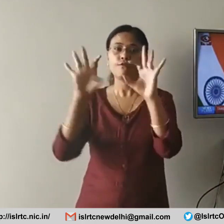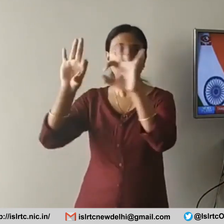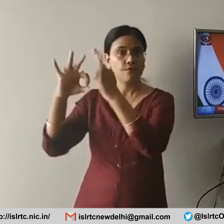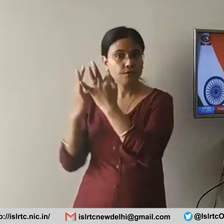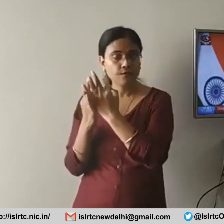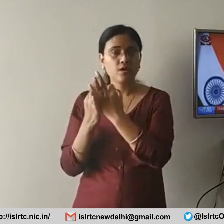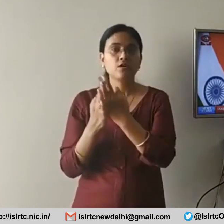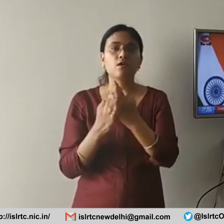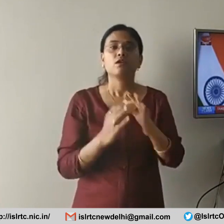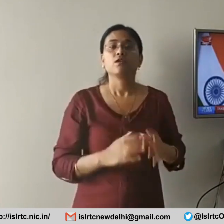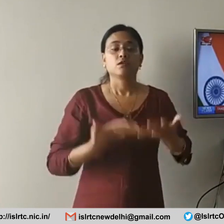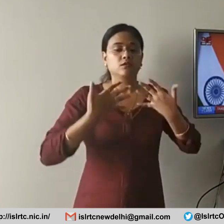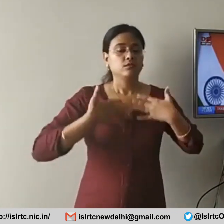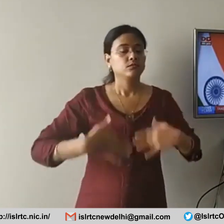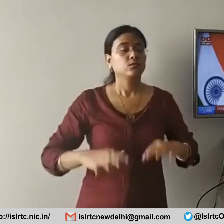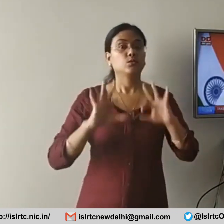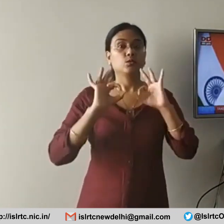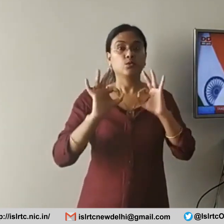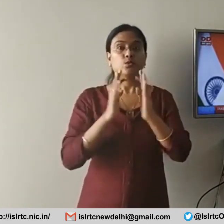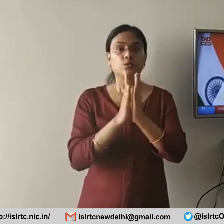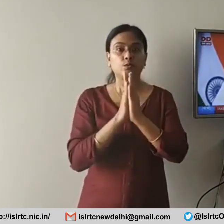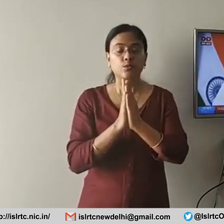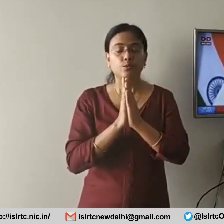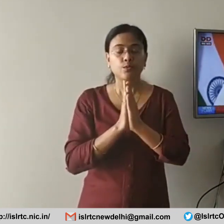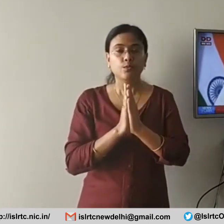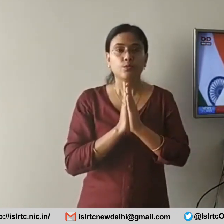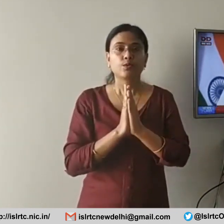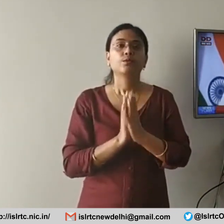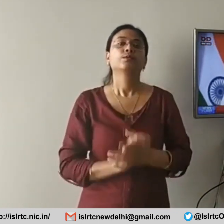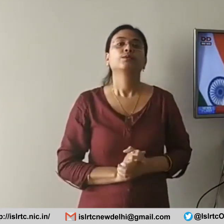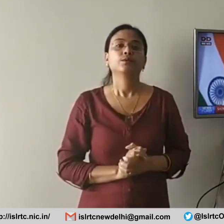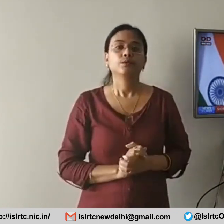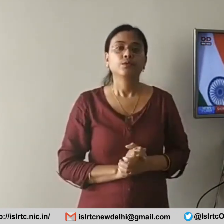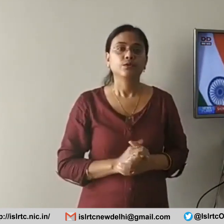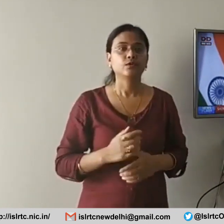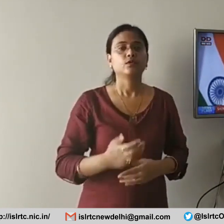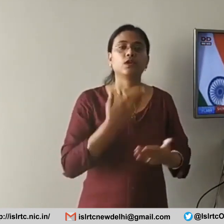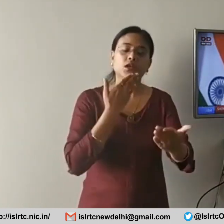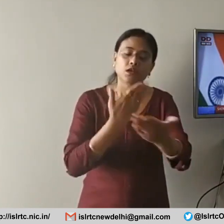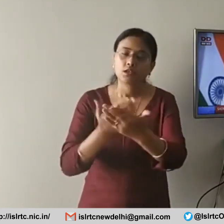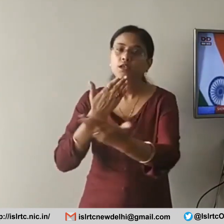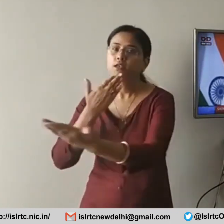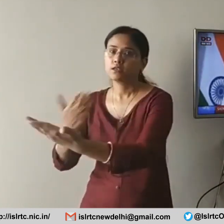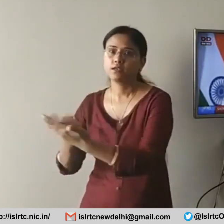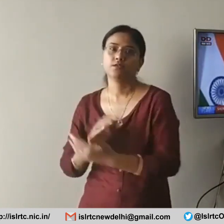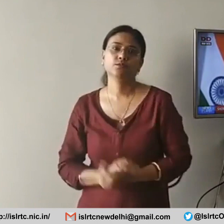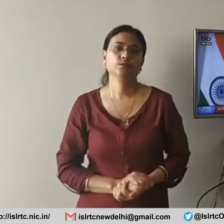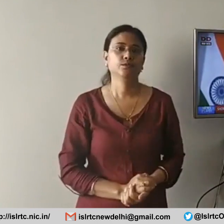उत्तम स्वास्थ्य की मंगल कामनाएं करता हूं। बहुत बहुत धन्यवाद।